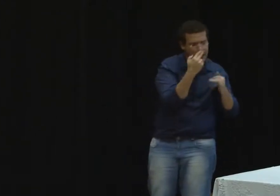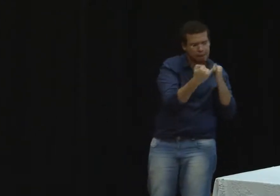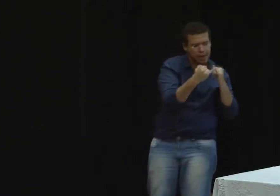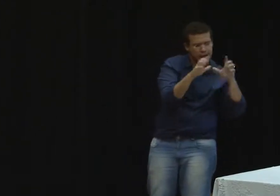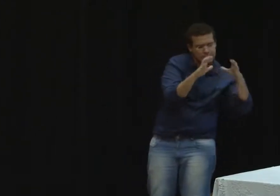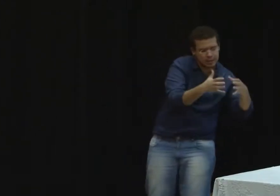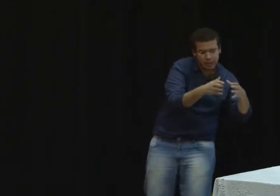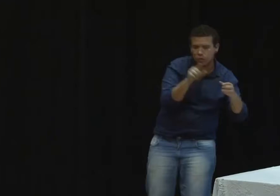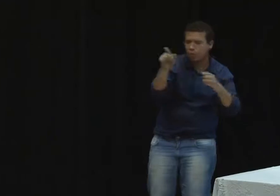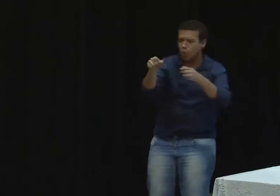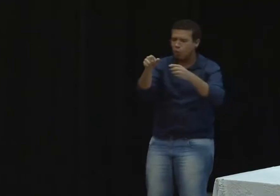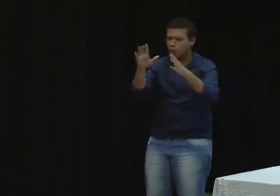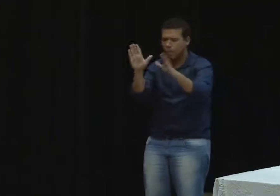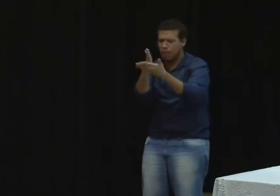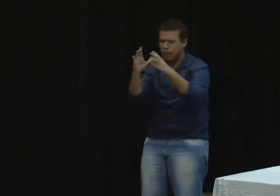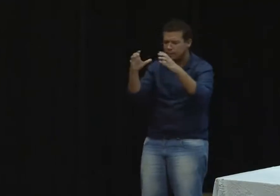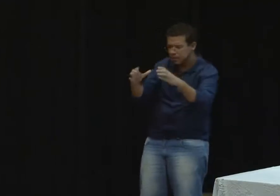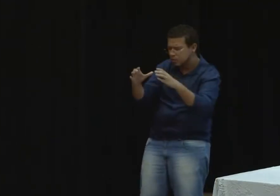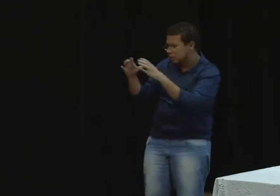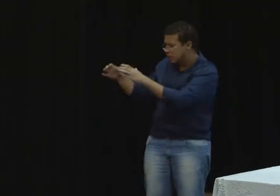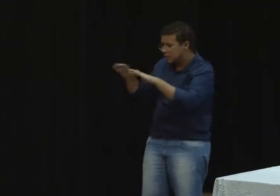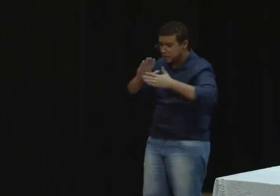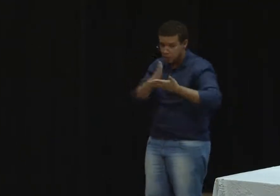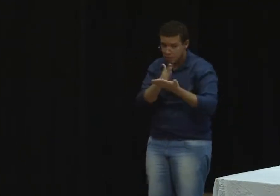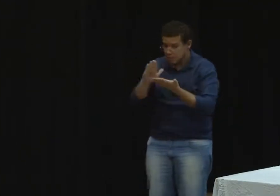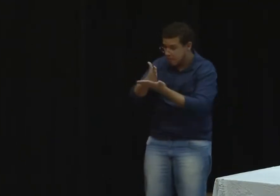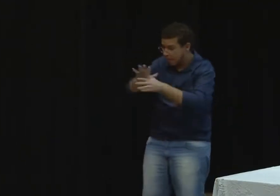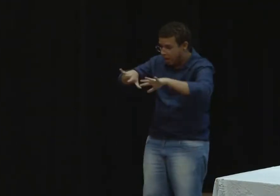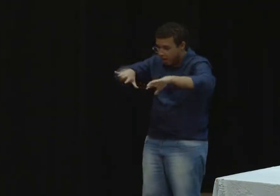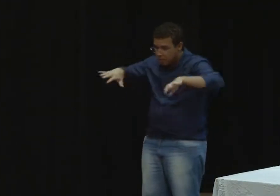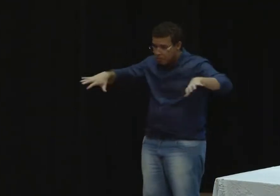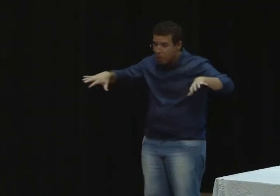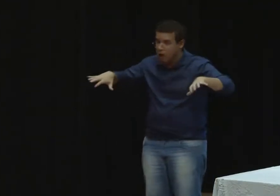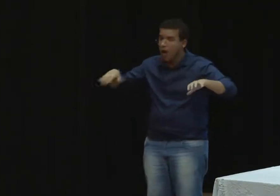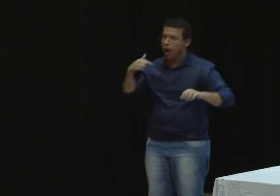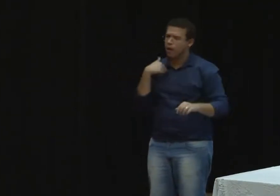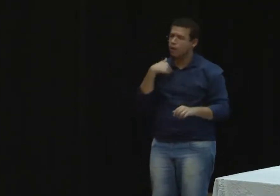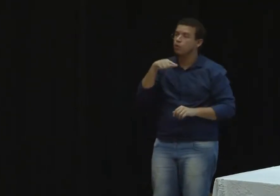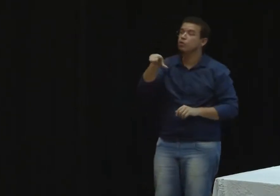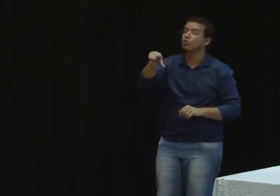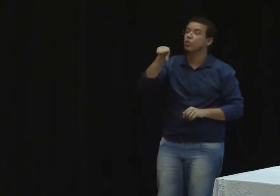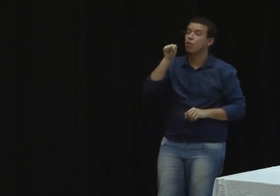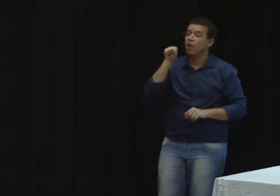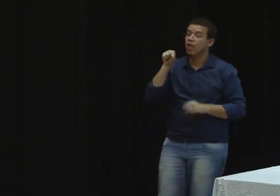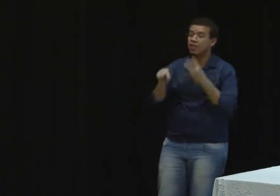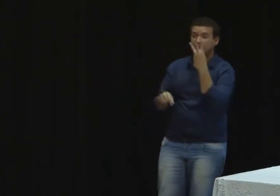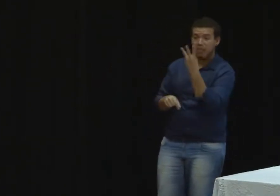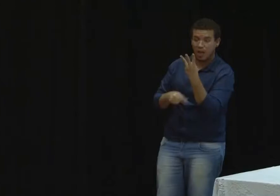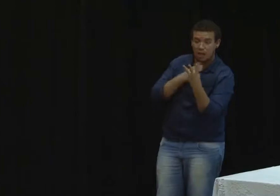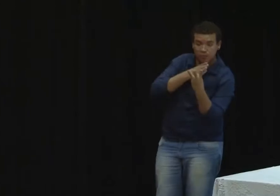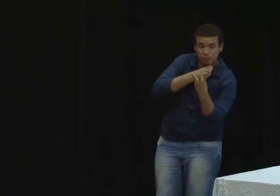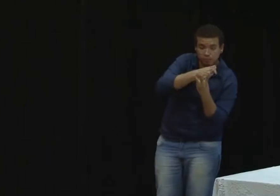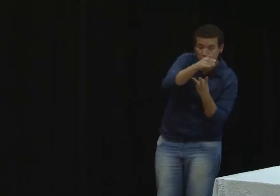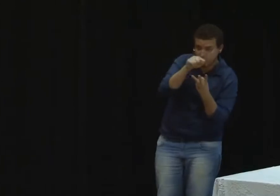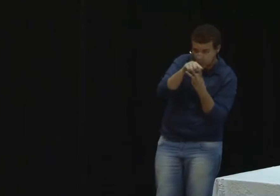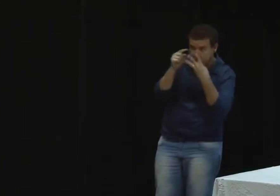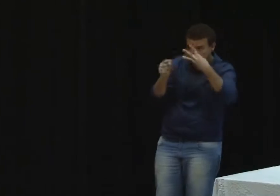separando alguns vídeos semelhantes. E fui separando por categorias. E escolhi